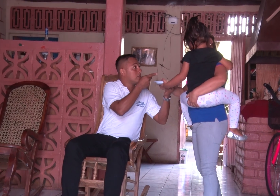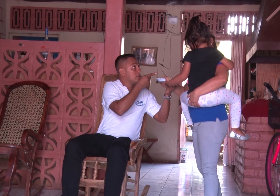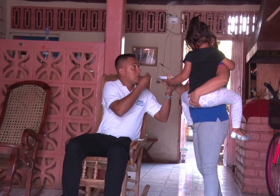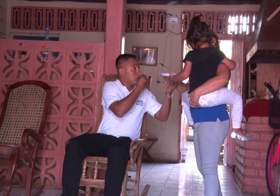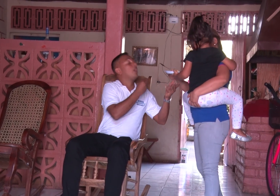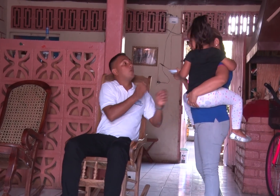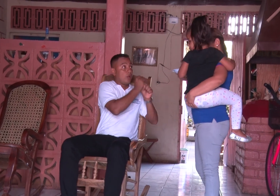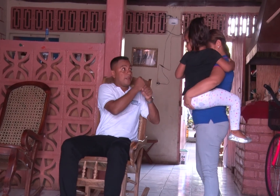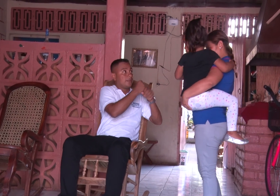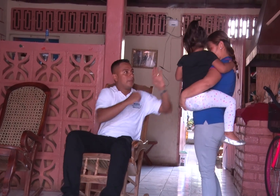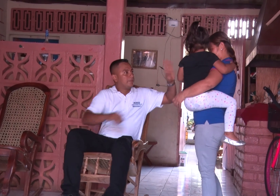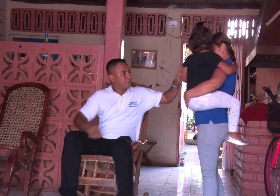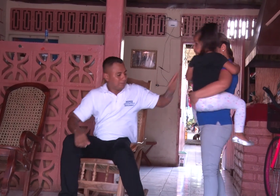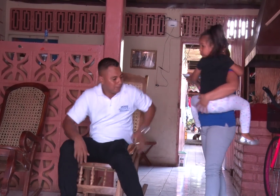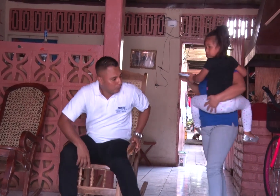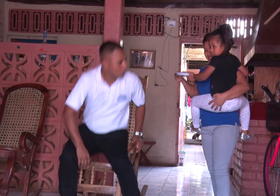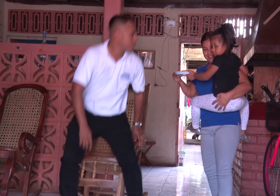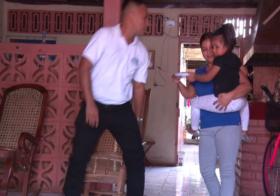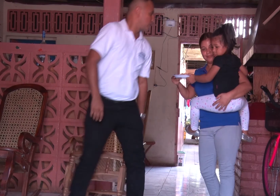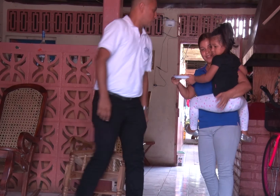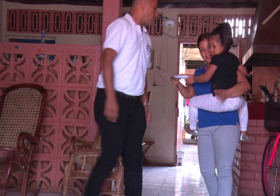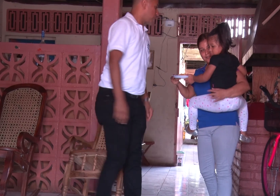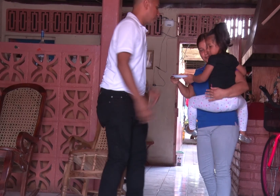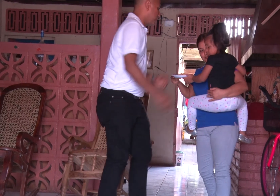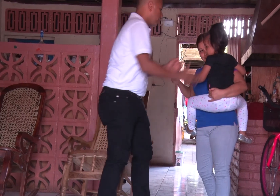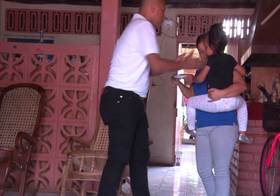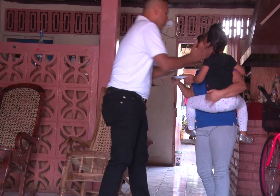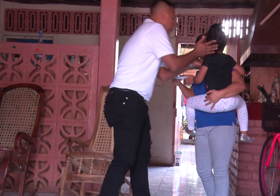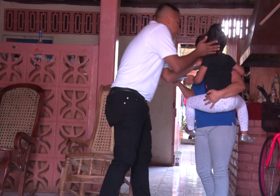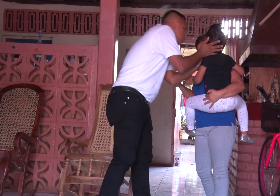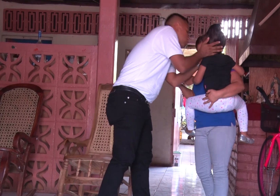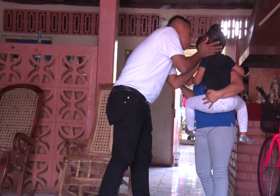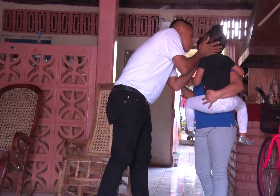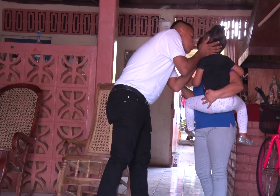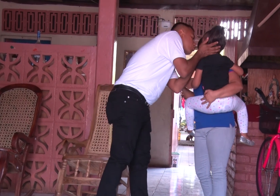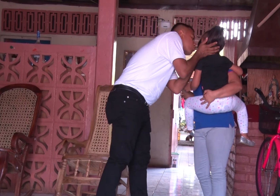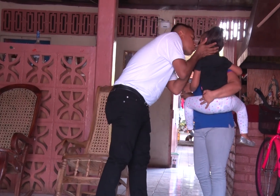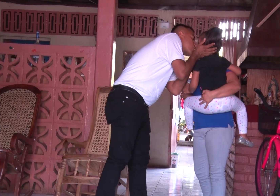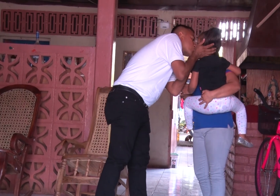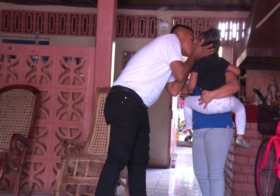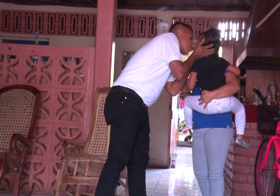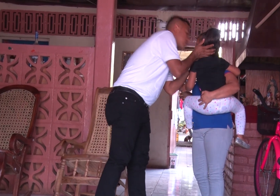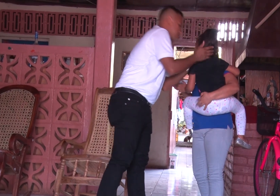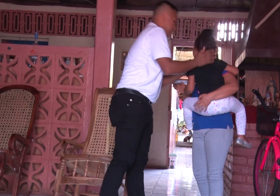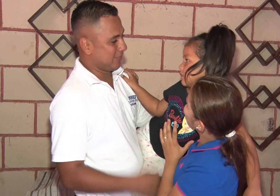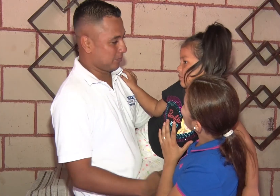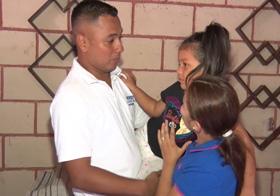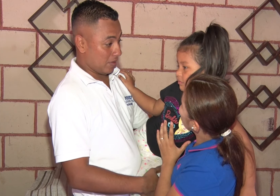ha permitido fortalecer más su relación y ese regalo que Dios les dio, que es su pequeña hija de 5 años de edad, que